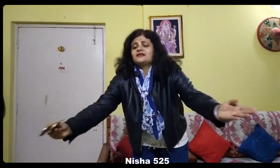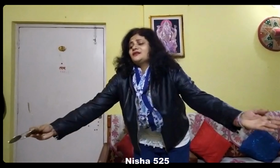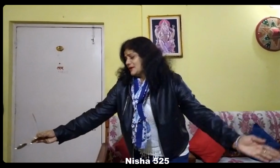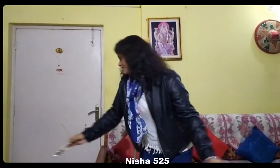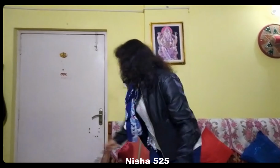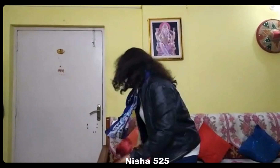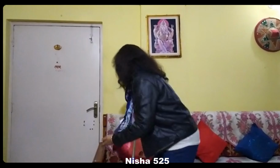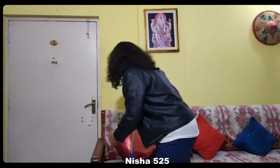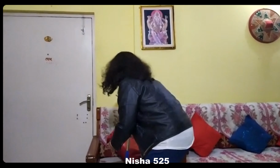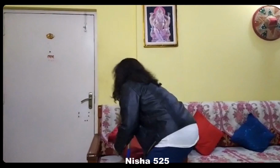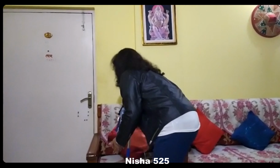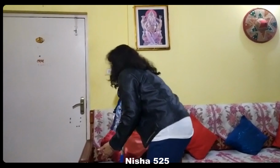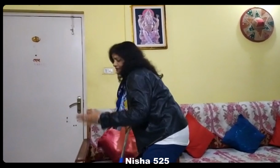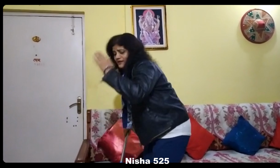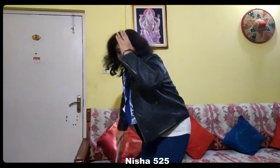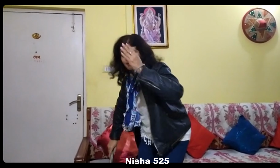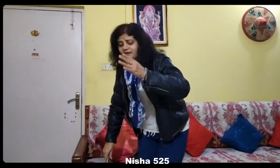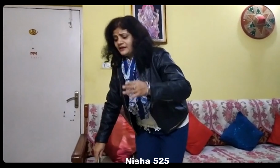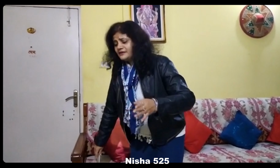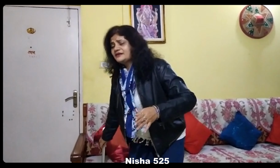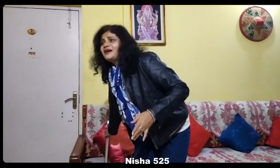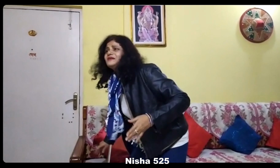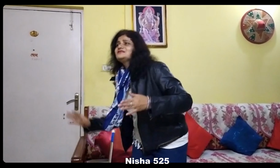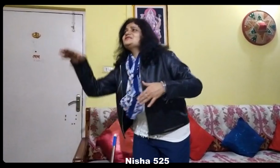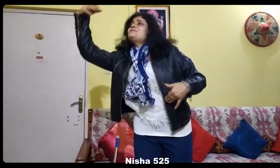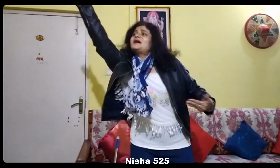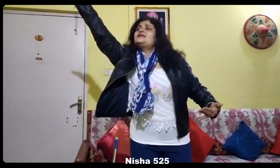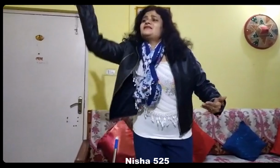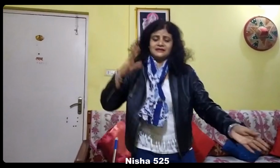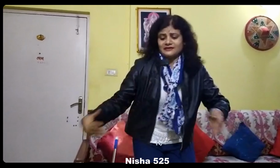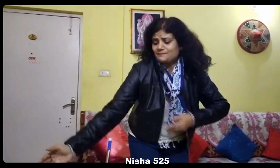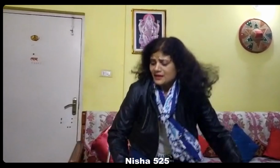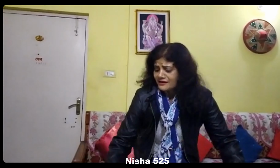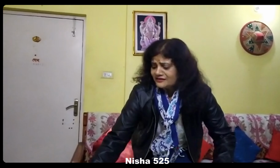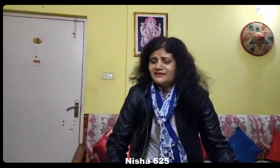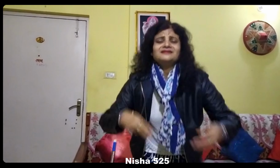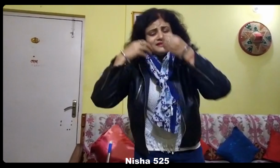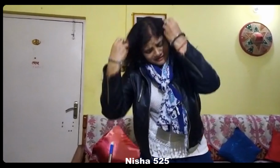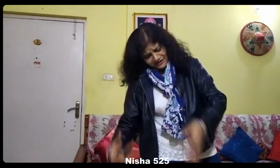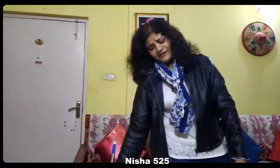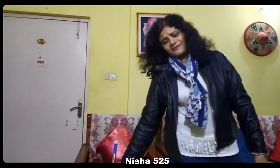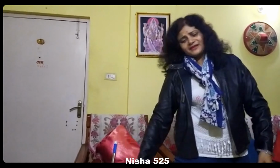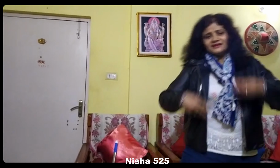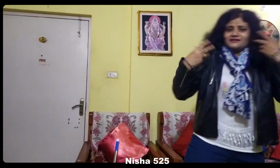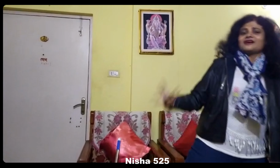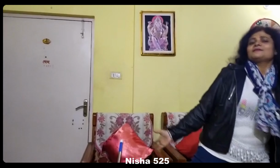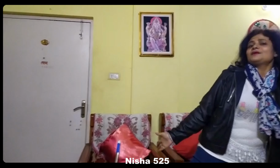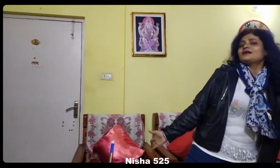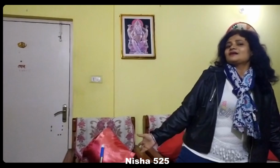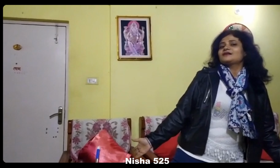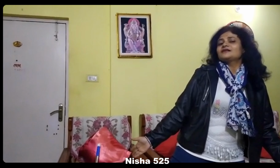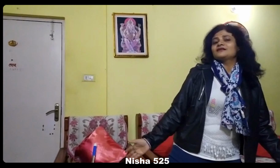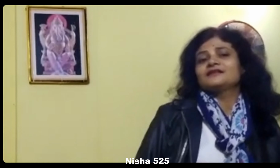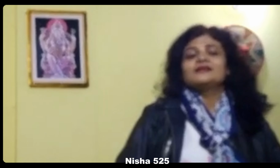भोरे से जुड़ाइल बानी आश्रम के सफैया में, हीरा मंजी पानी भर दी पानी नेखे नलिया में,